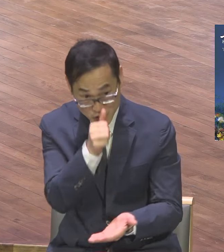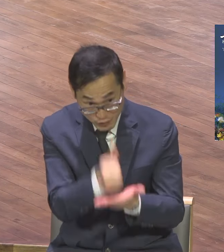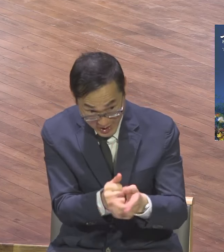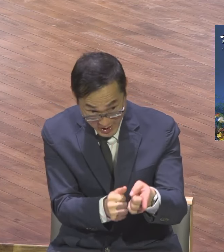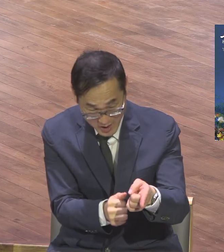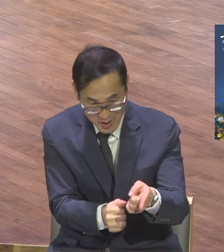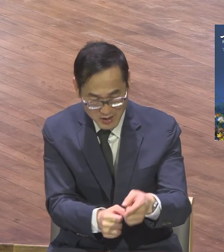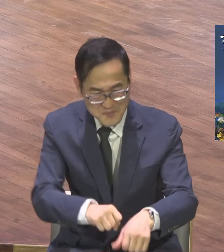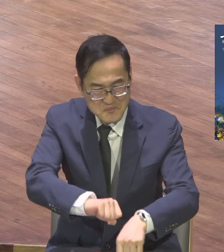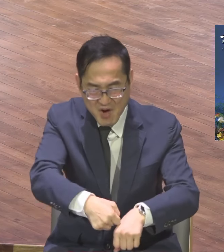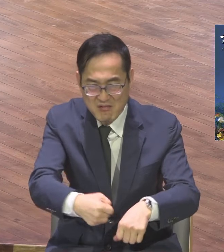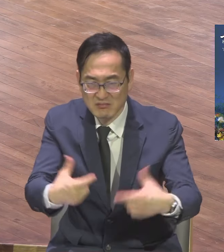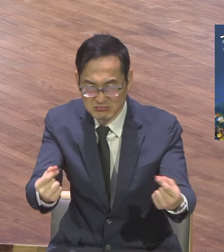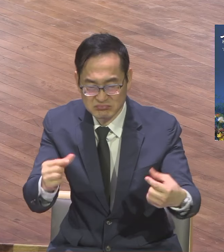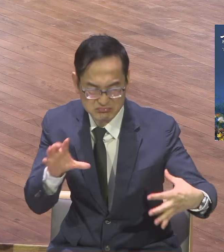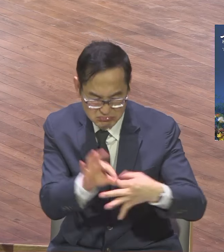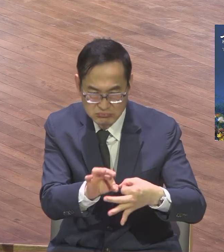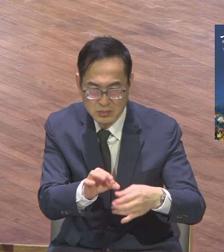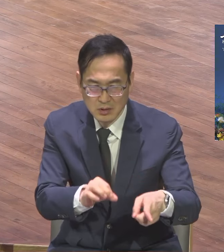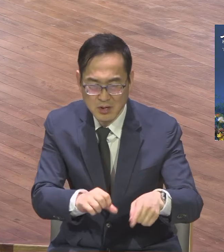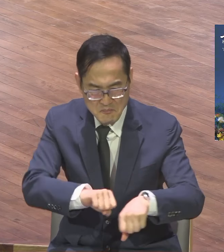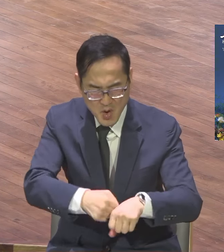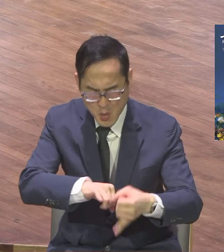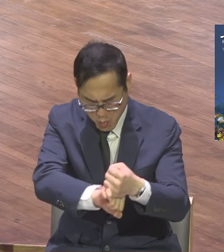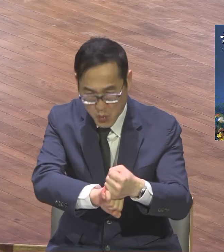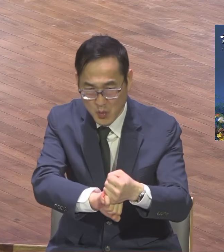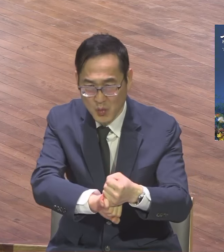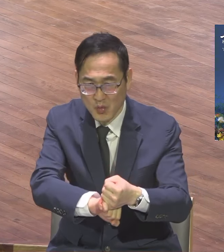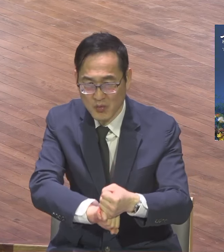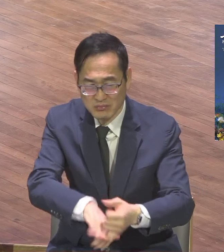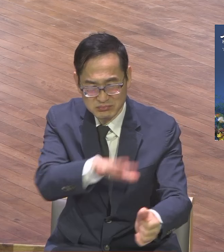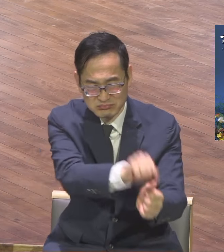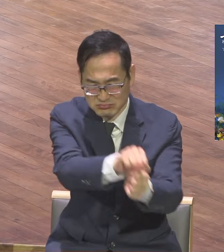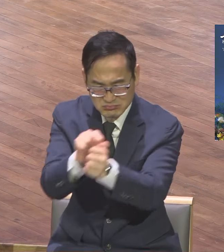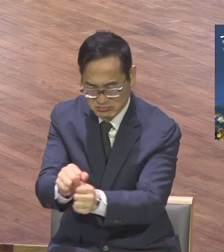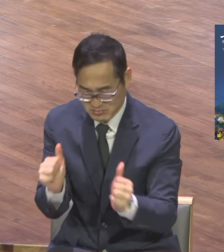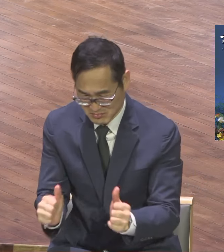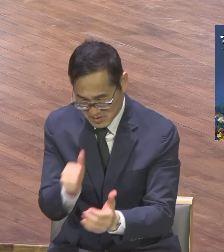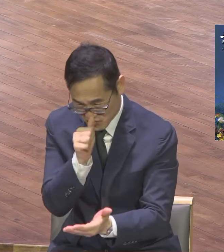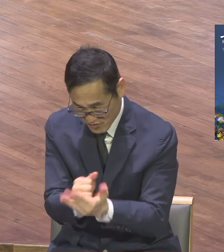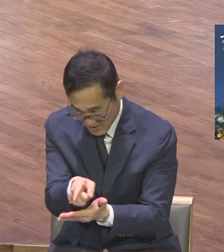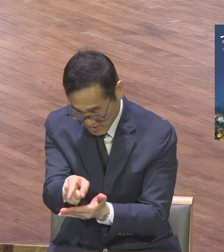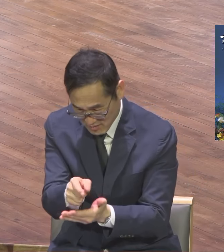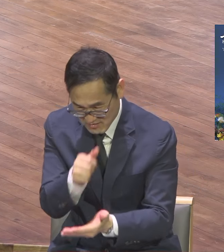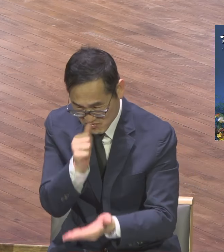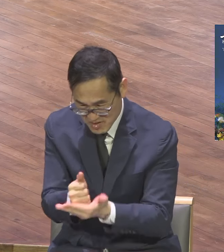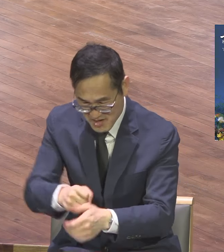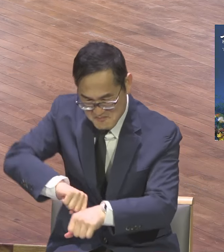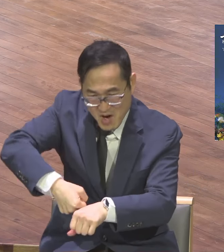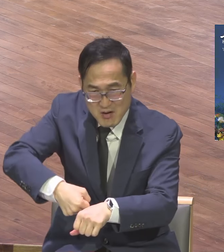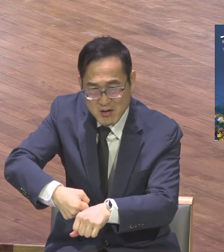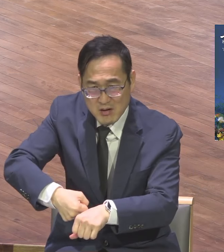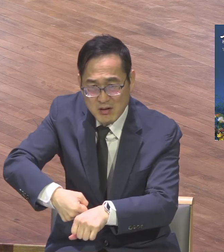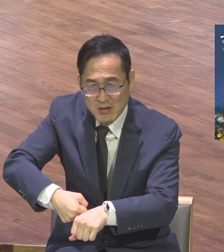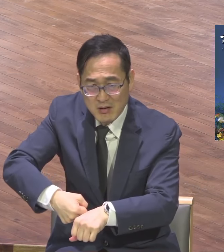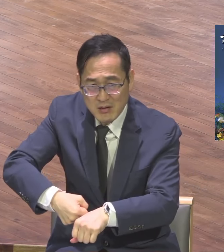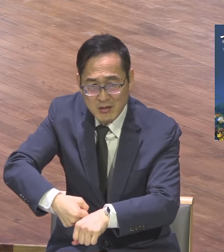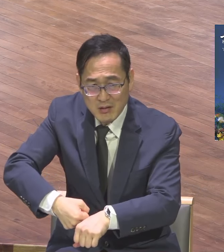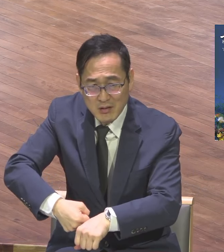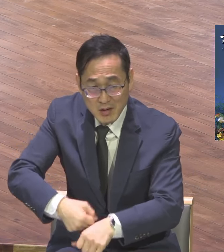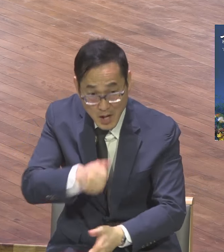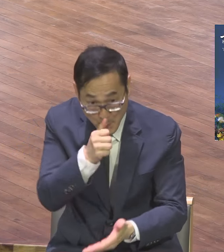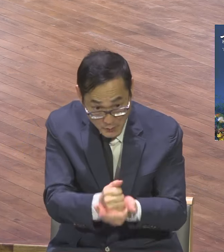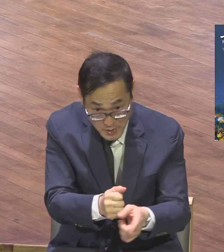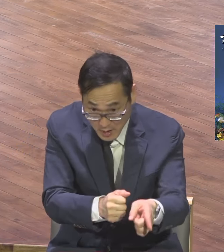하나님은 정확한 공의로우신, 그래서 공의로우신 하나님 심판대로 범죄한 인간을 대하면 인간은 다 죽어야 돼요. 다 멸망해야